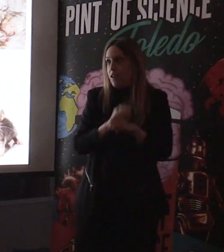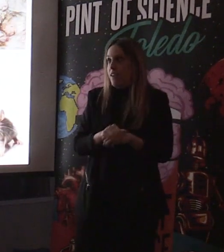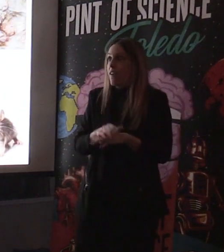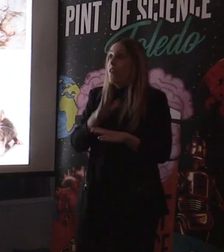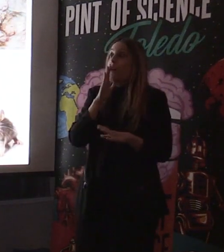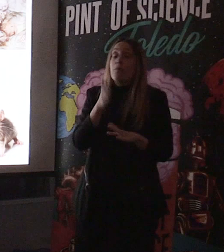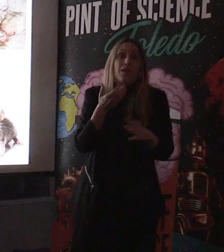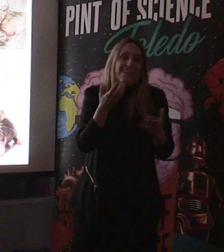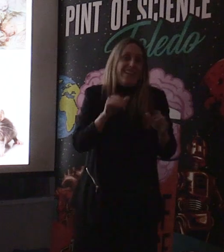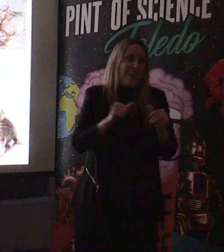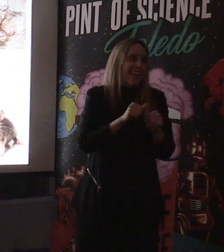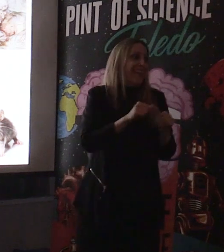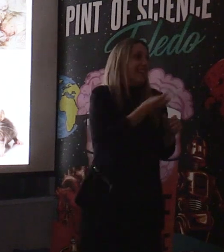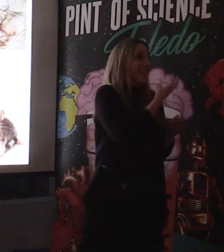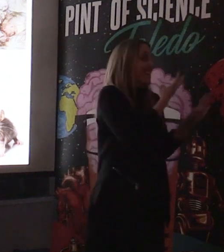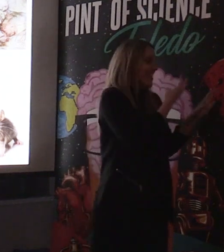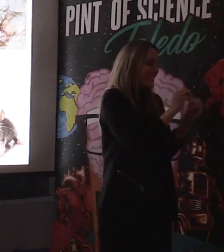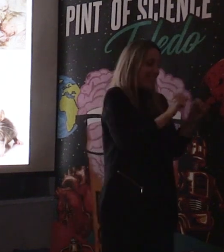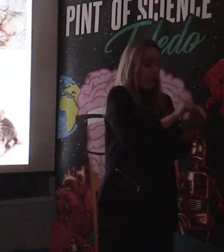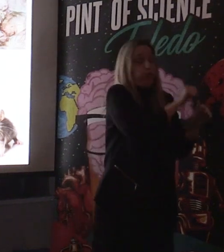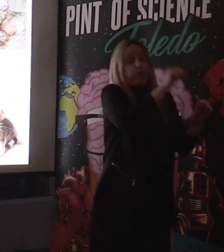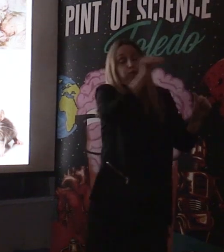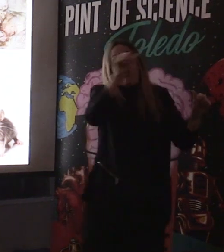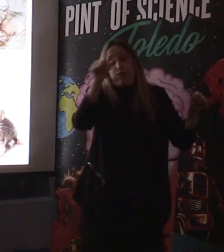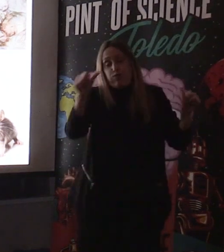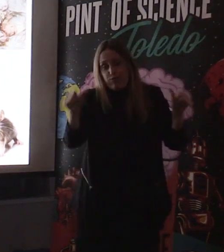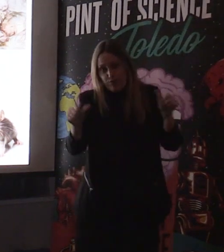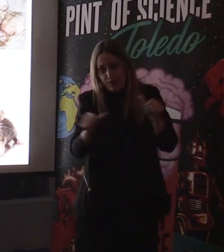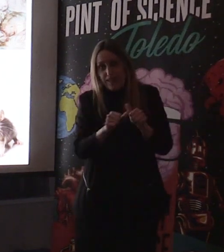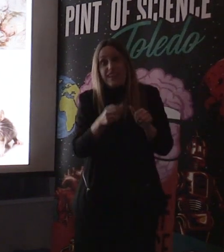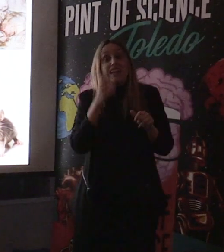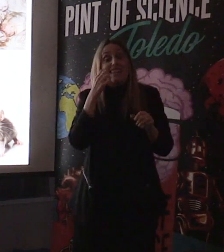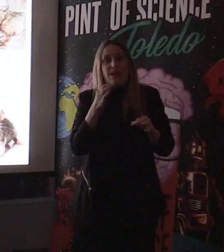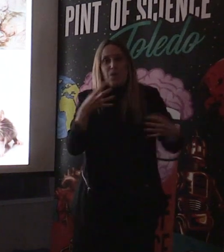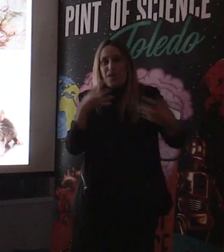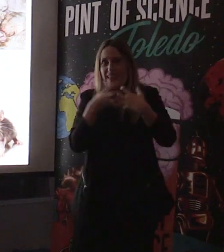seguro. Bueno, es el final de la charla.